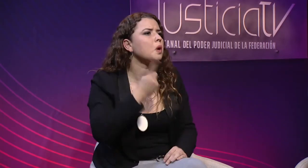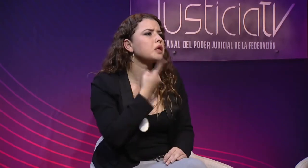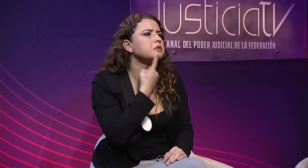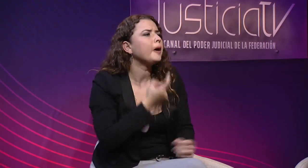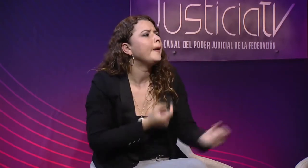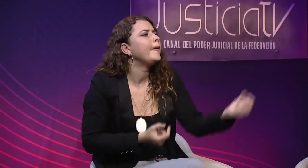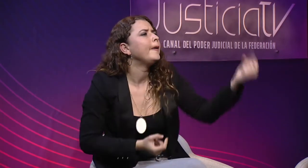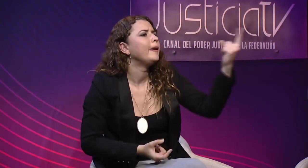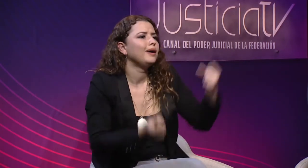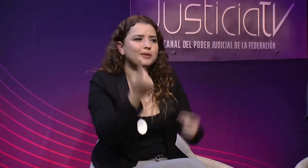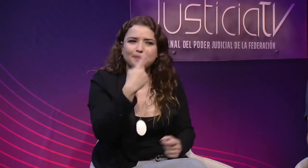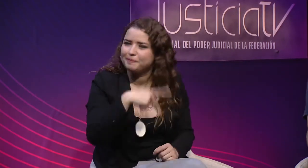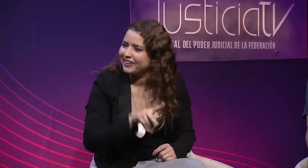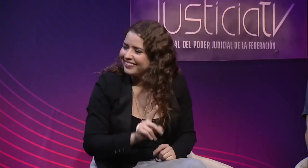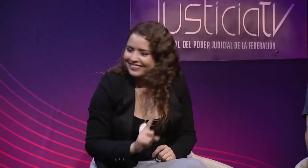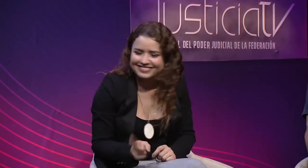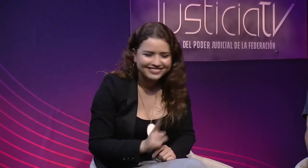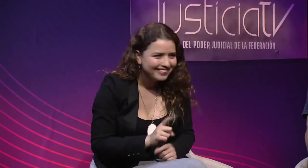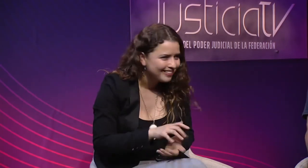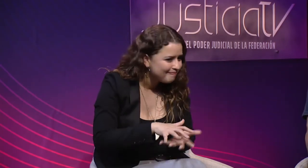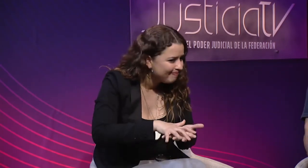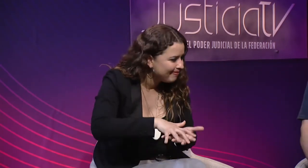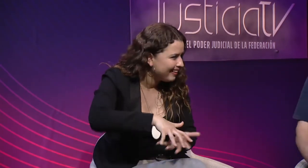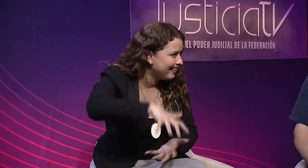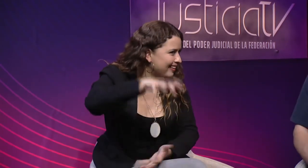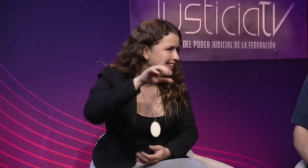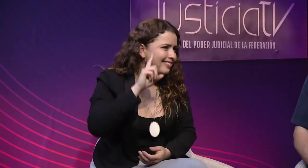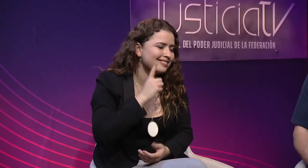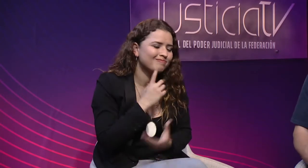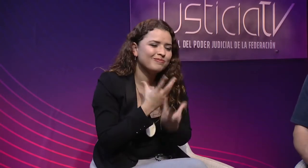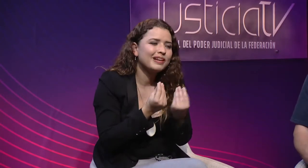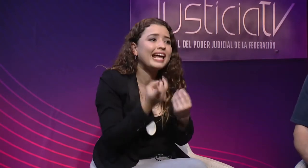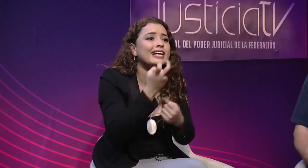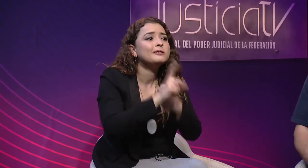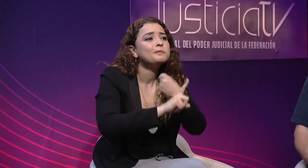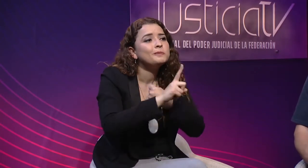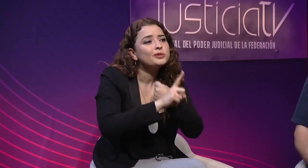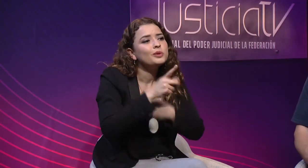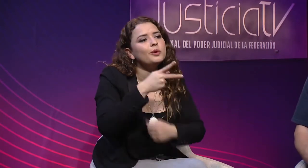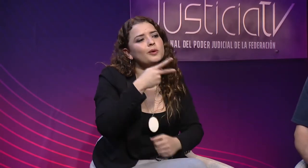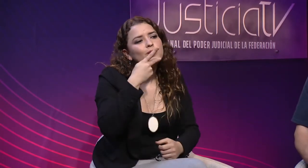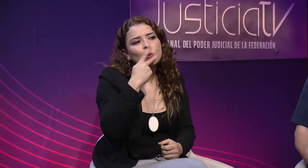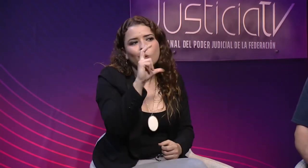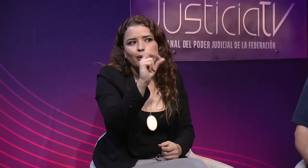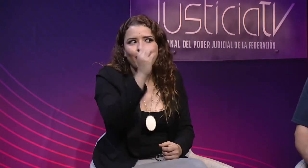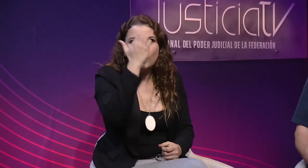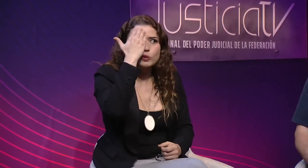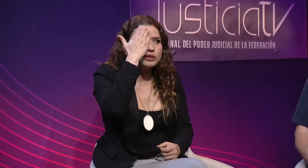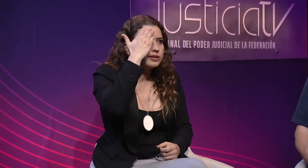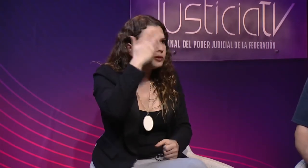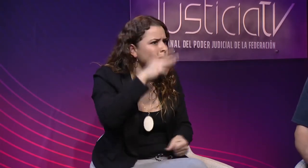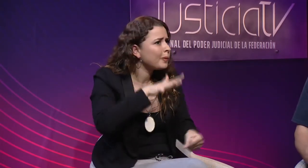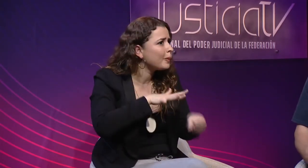¿no? Pero es eso, la mayoría de los sordos